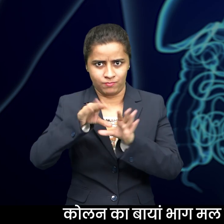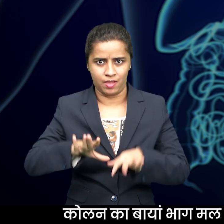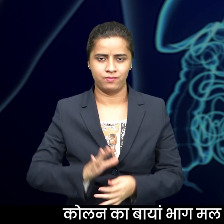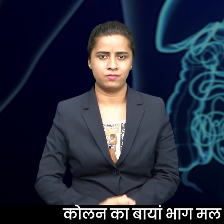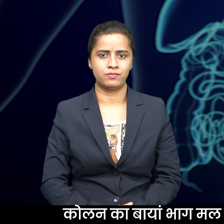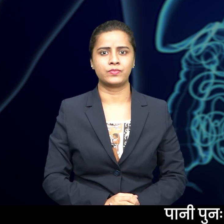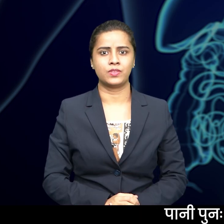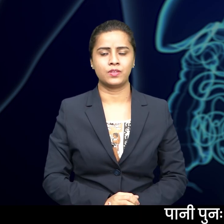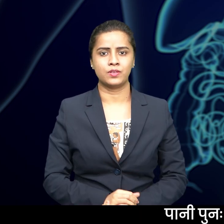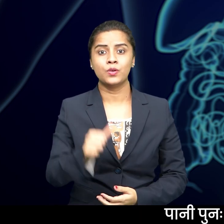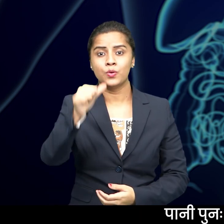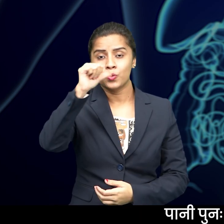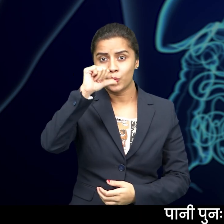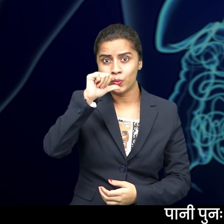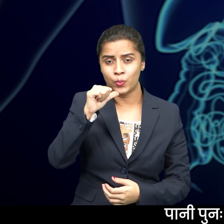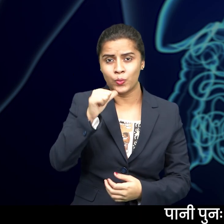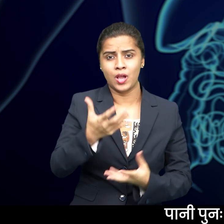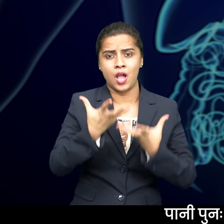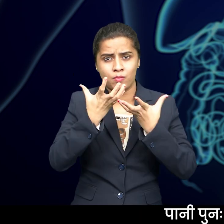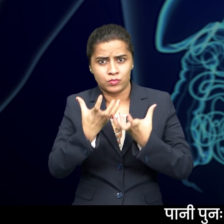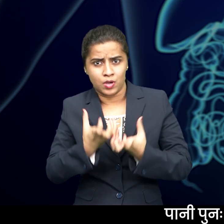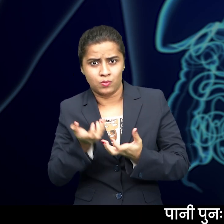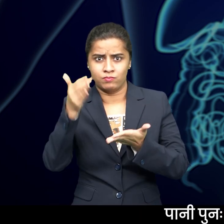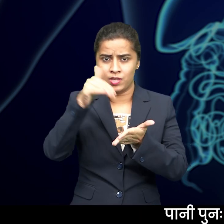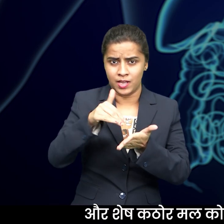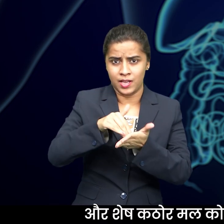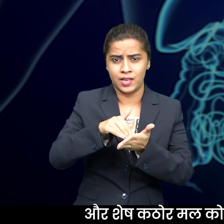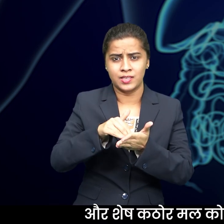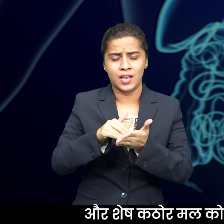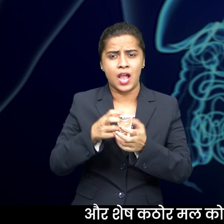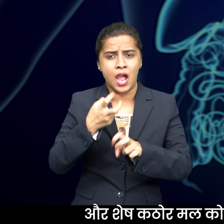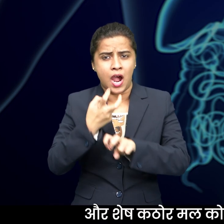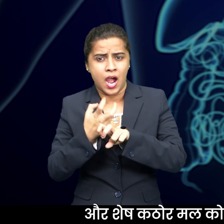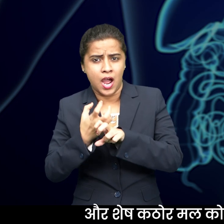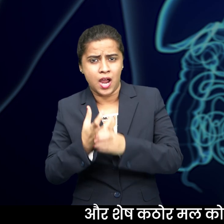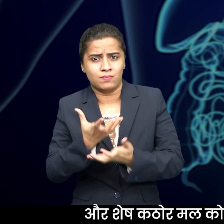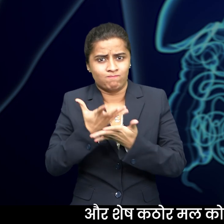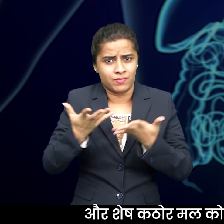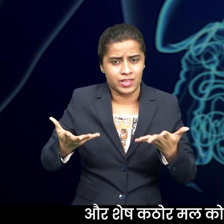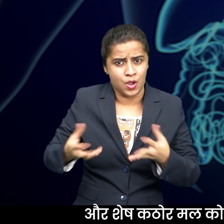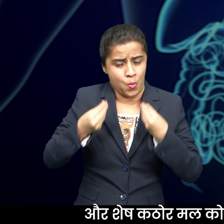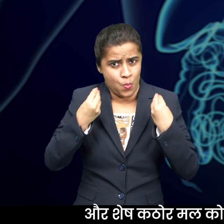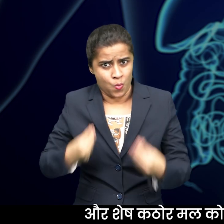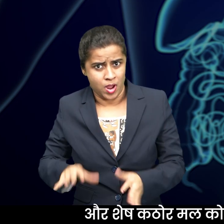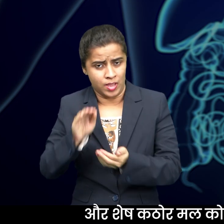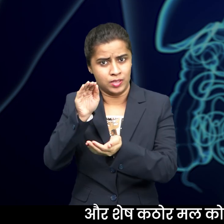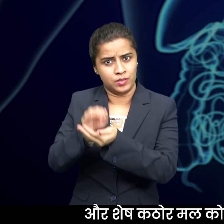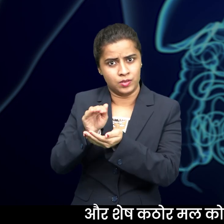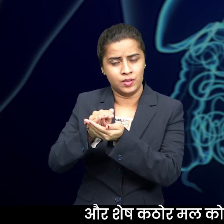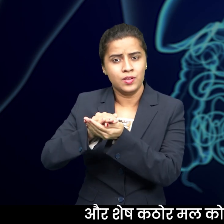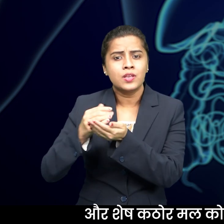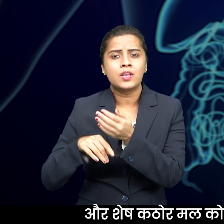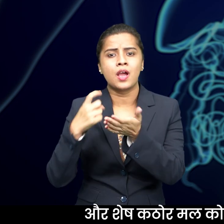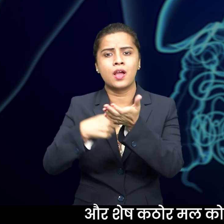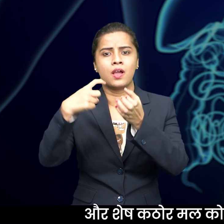काम करता है। पानी पुनः अवशेषित हो जाता है और शेष कठोर मल को मलाशय